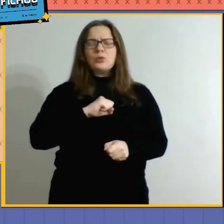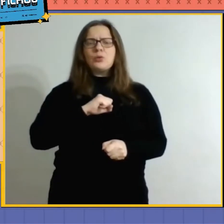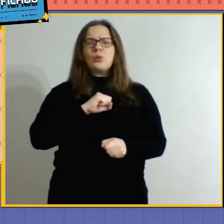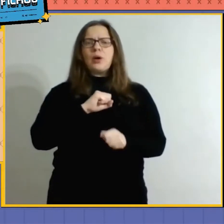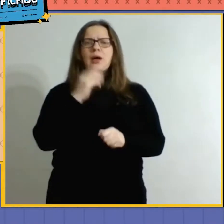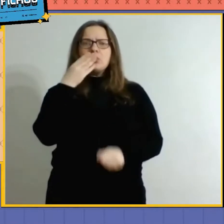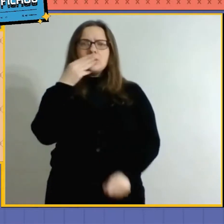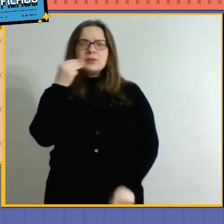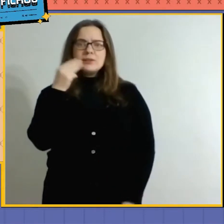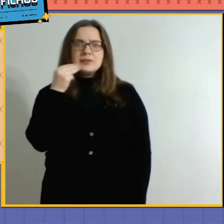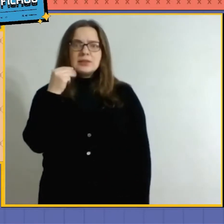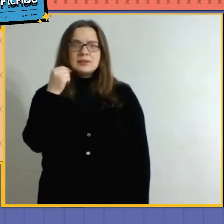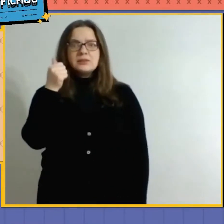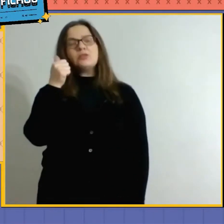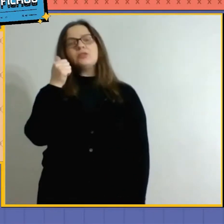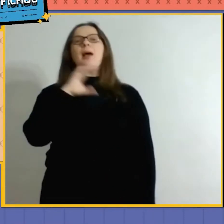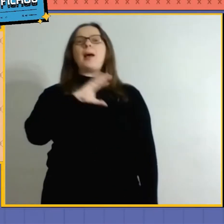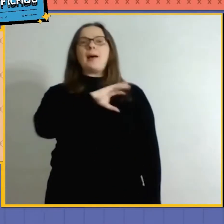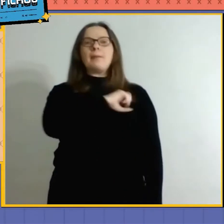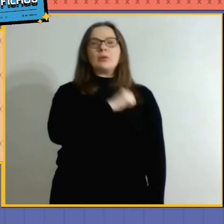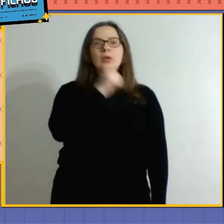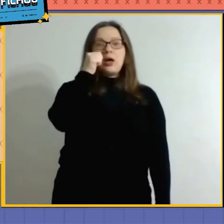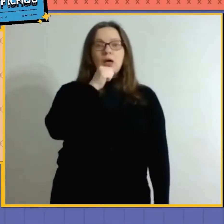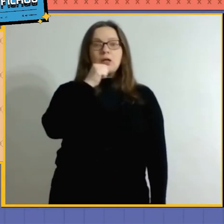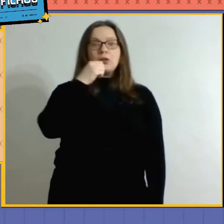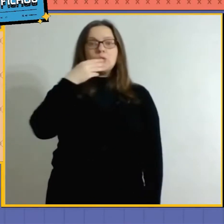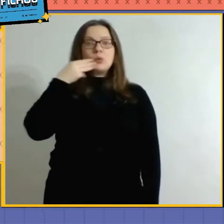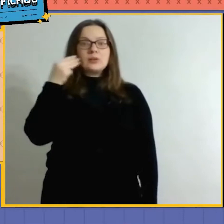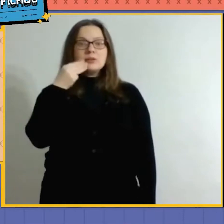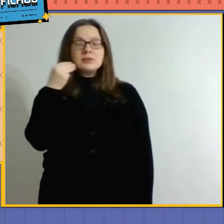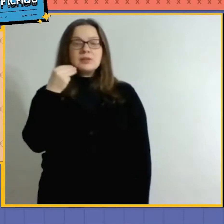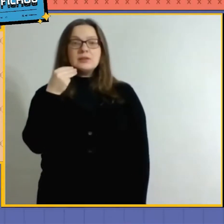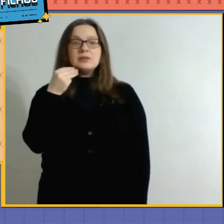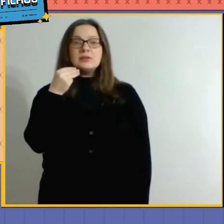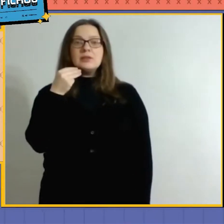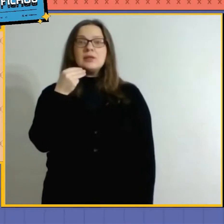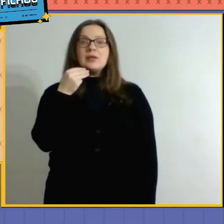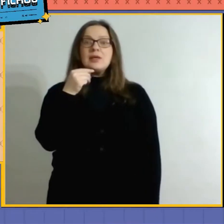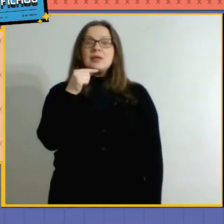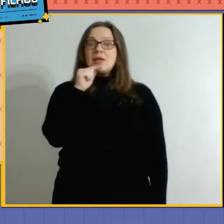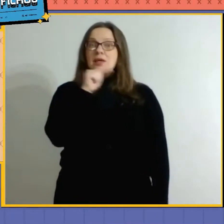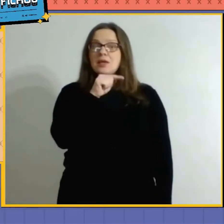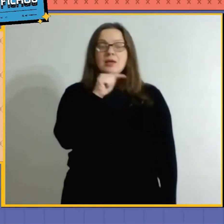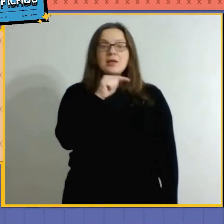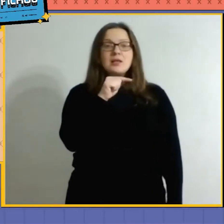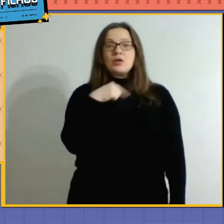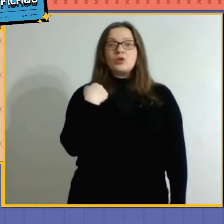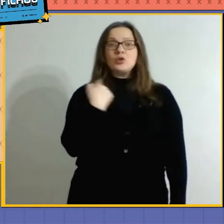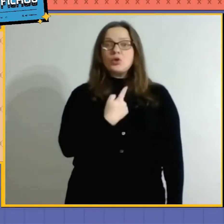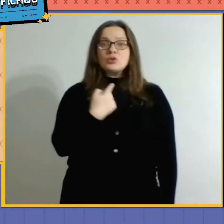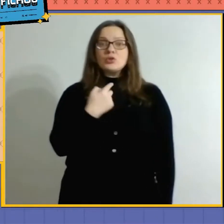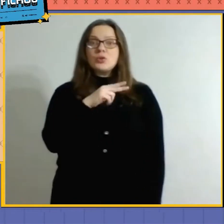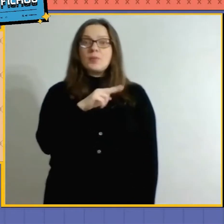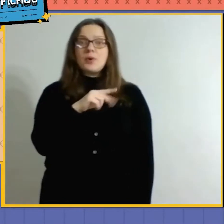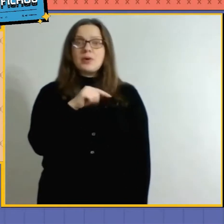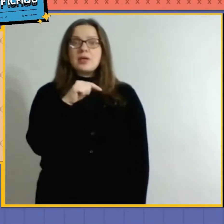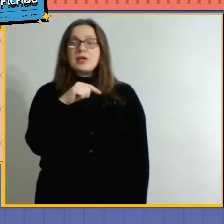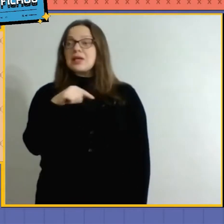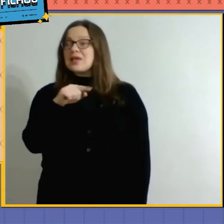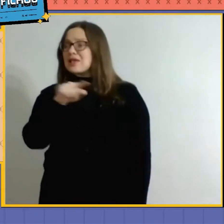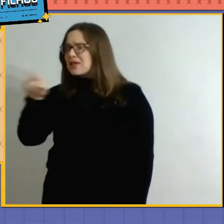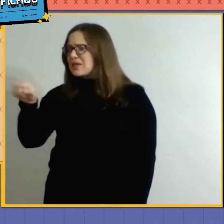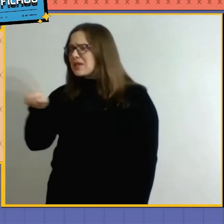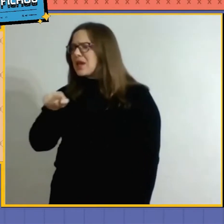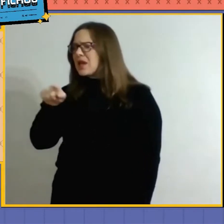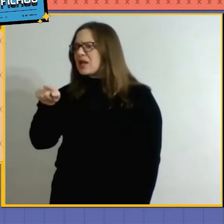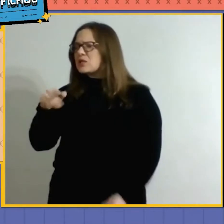reconheceram que Deus era com o nosso irmão e passarão a respeitá-lo lembra